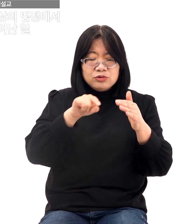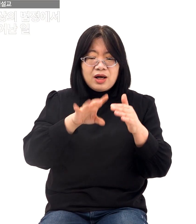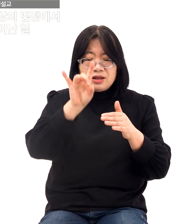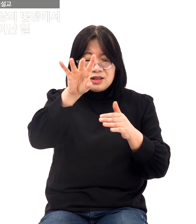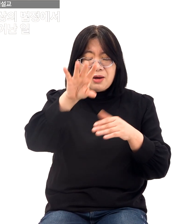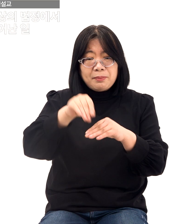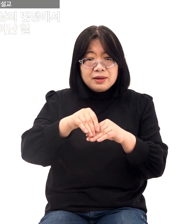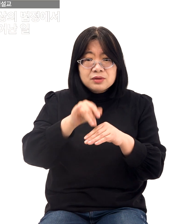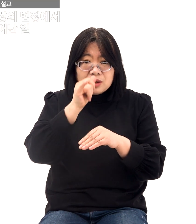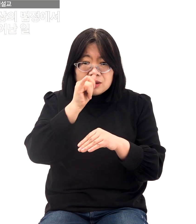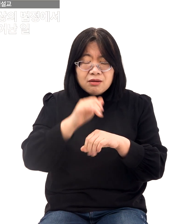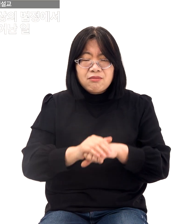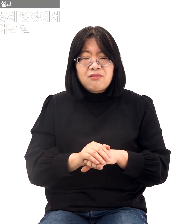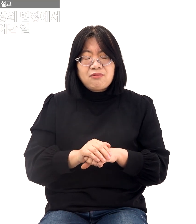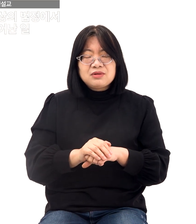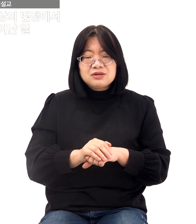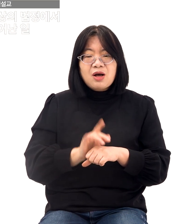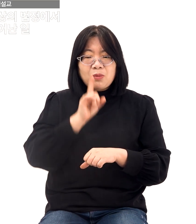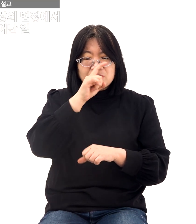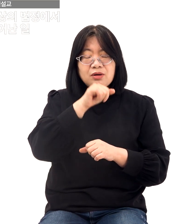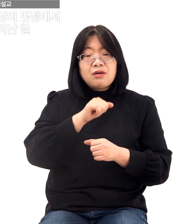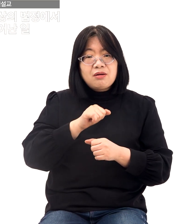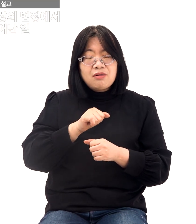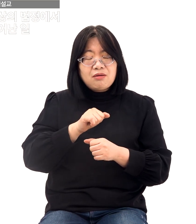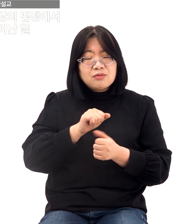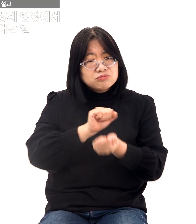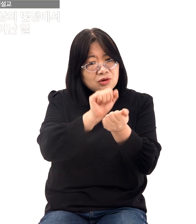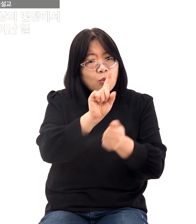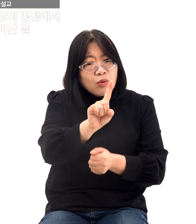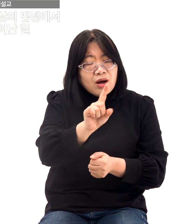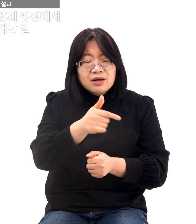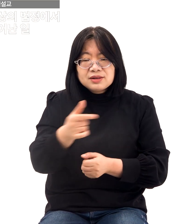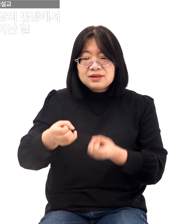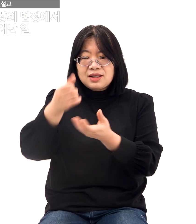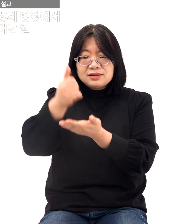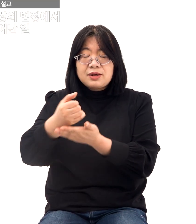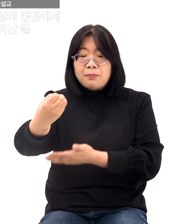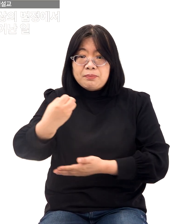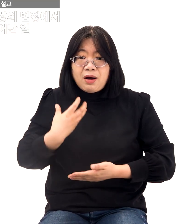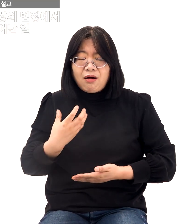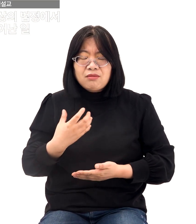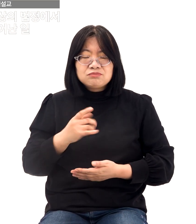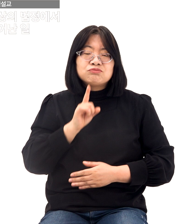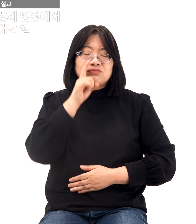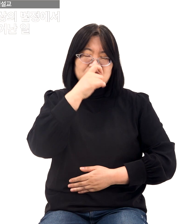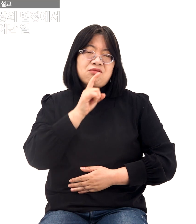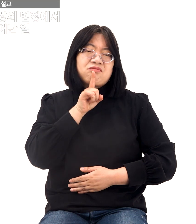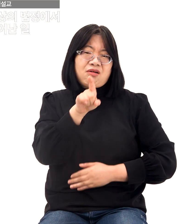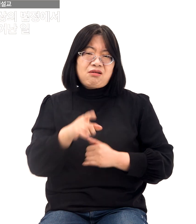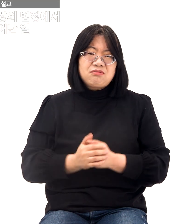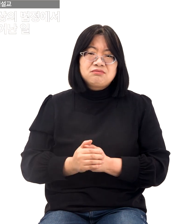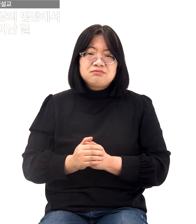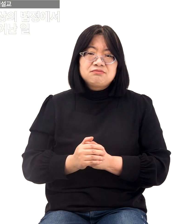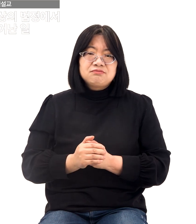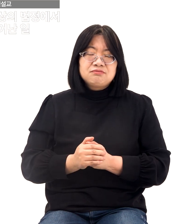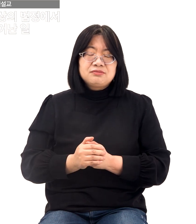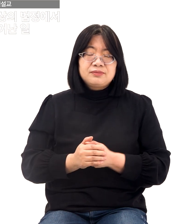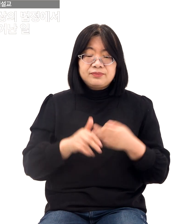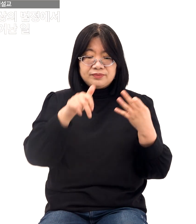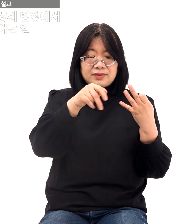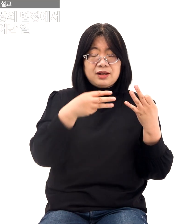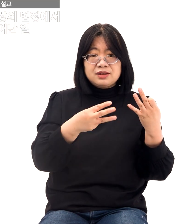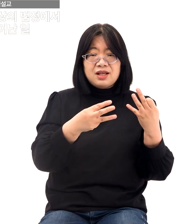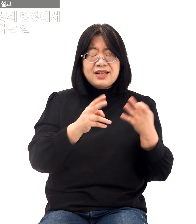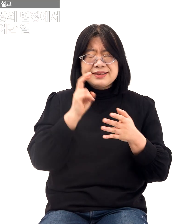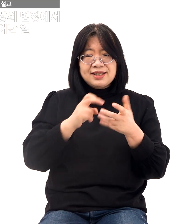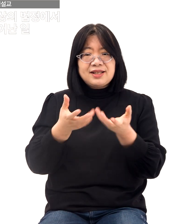하나를 만지면 그것이 부정하겠느냐 하니 제사장들이 대답하여 이르되 부정하리라 하더라. 자, 우리 14절은